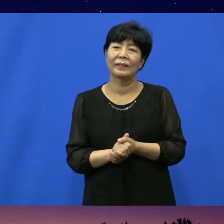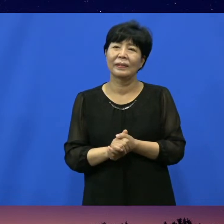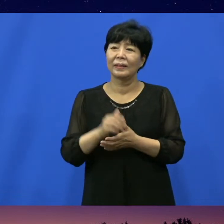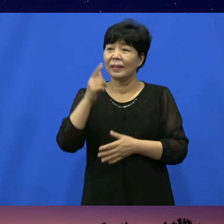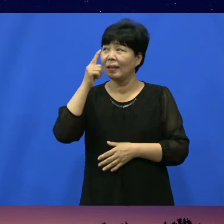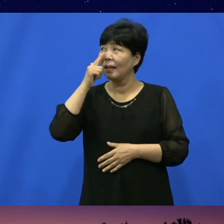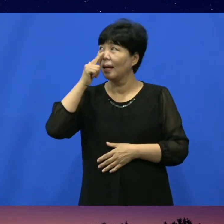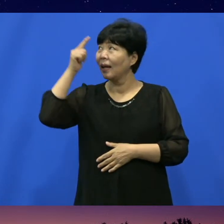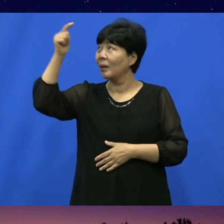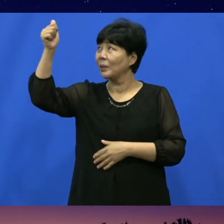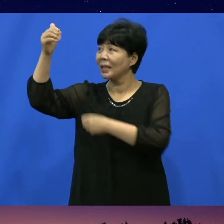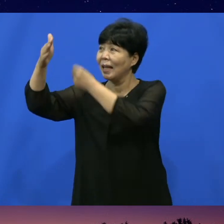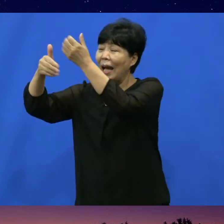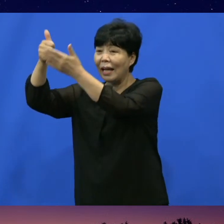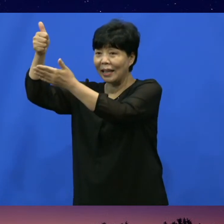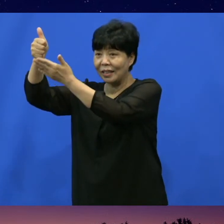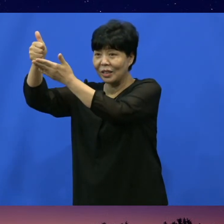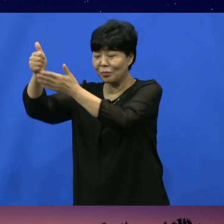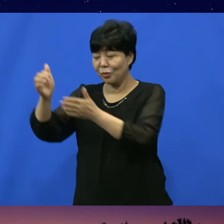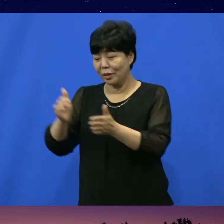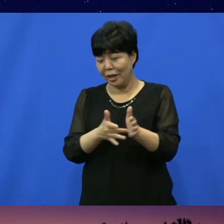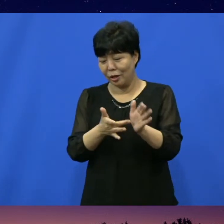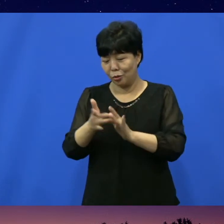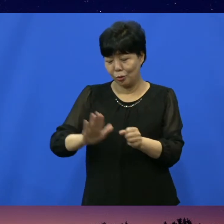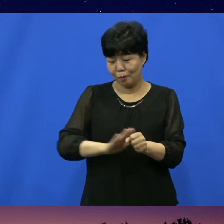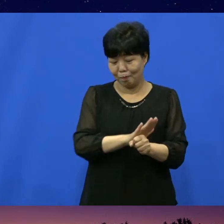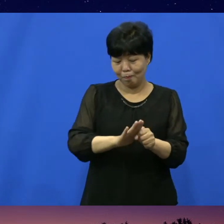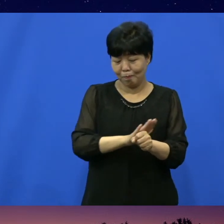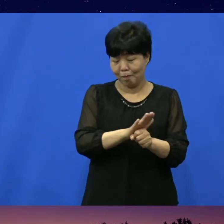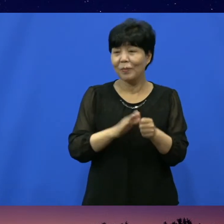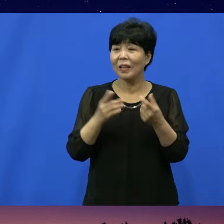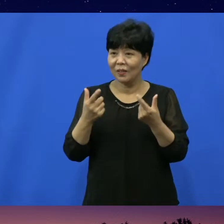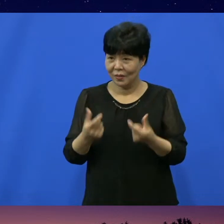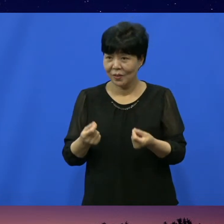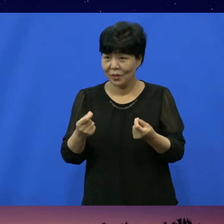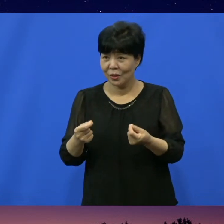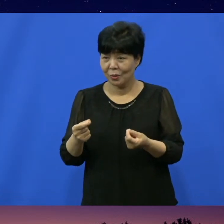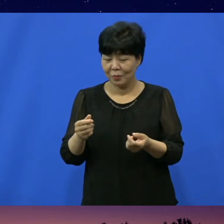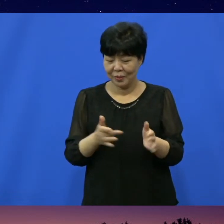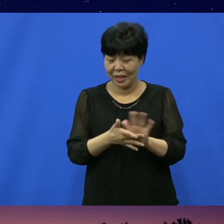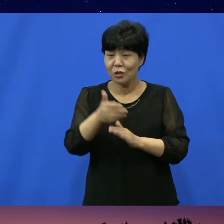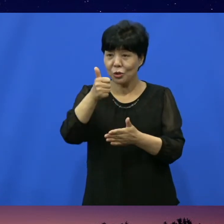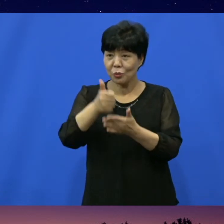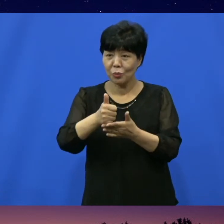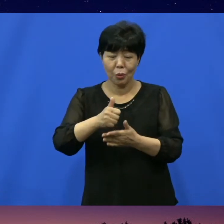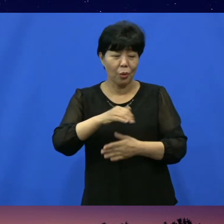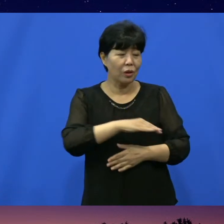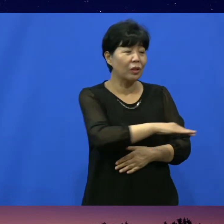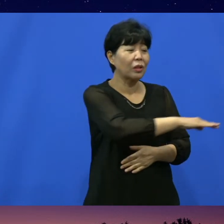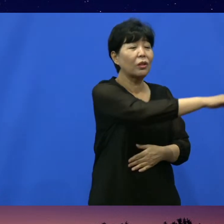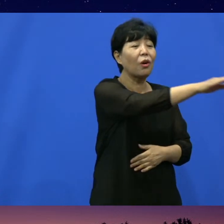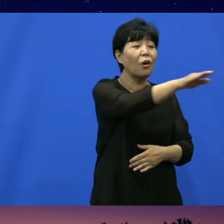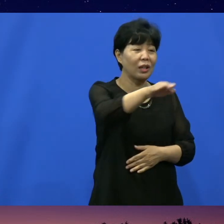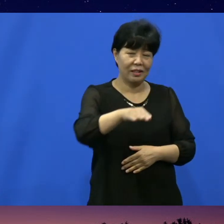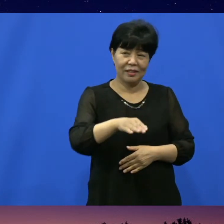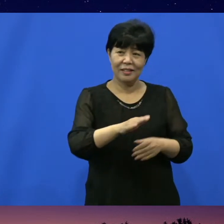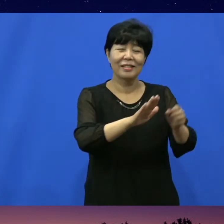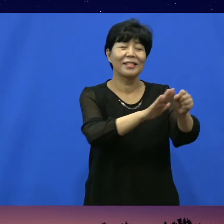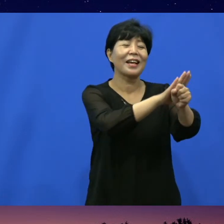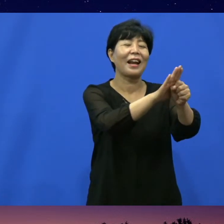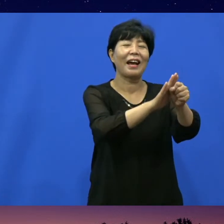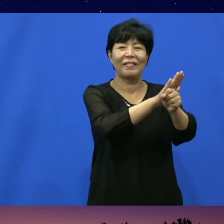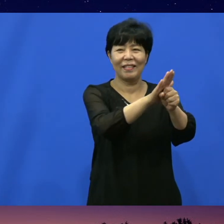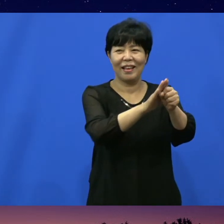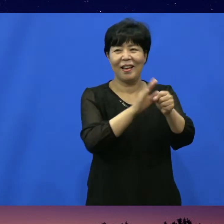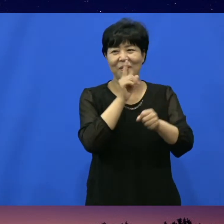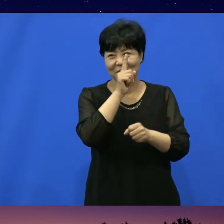아버지께서 나를 사랑하는 거지. 예수님도 아버지로부터 사랑을 받으신 거예요. 그래서 삼위일체 교리 안에는 성부, 성자,